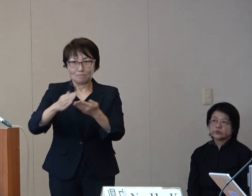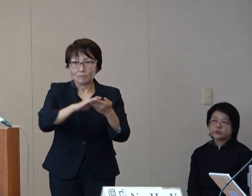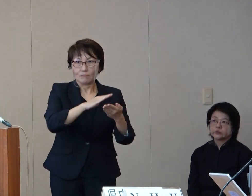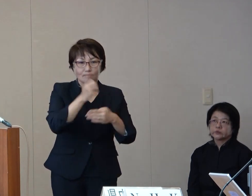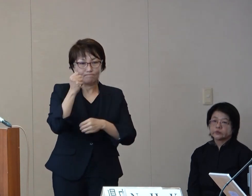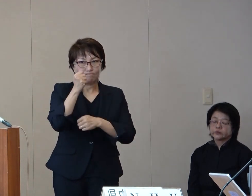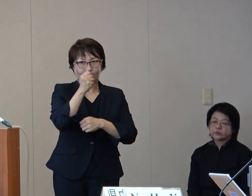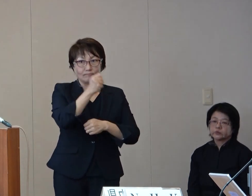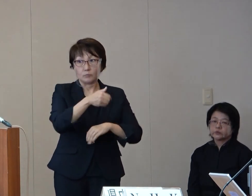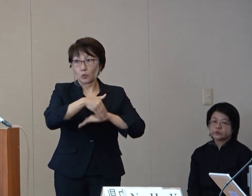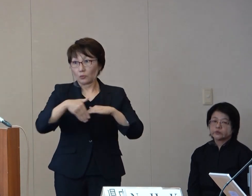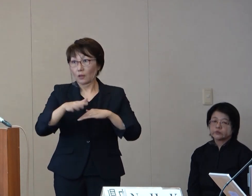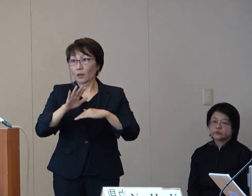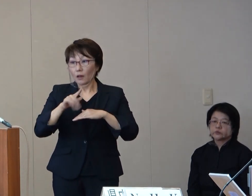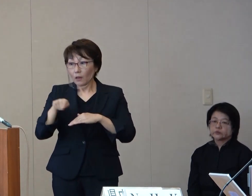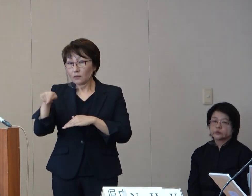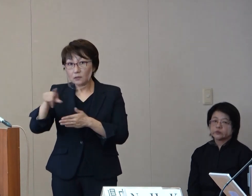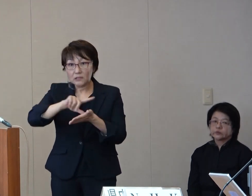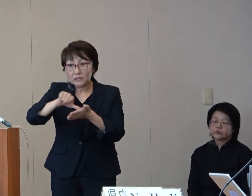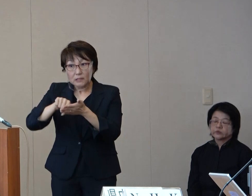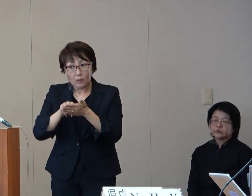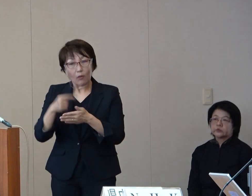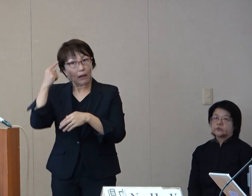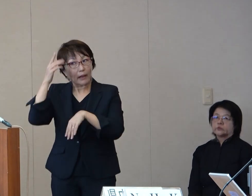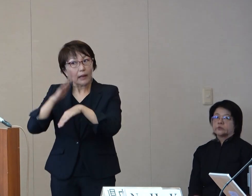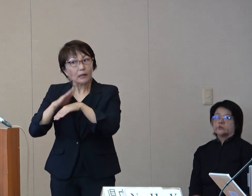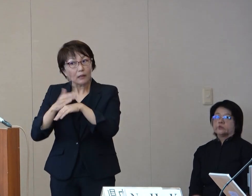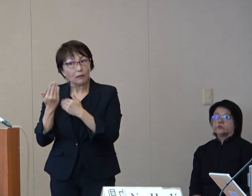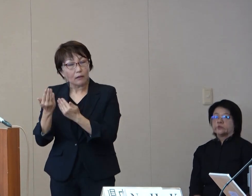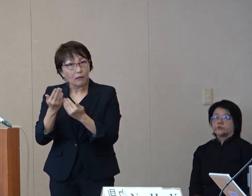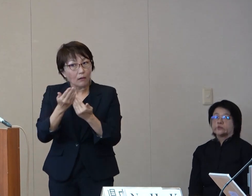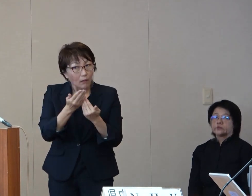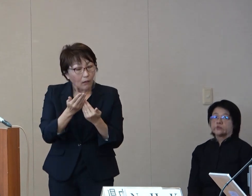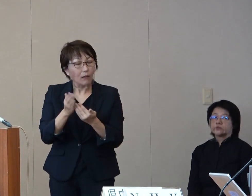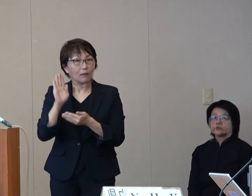竜宮意見オープン